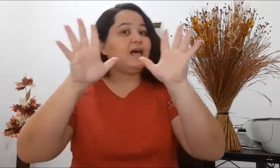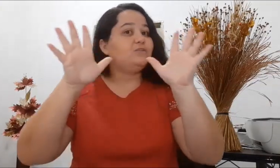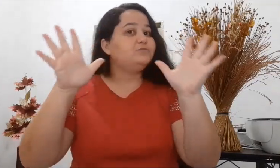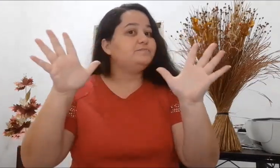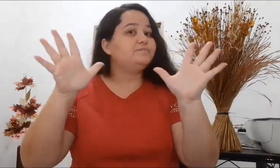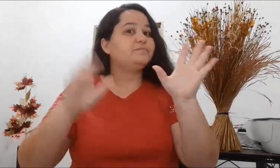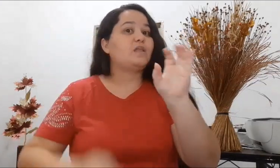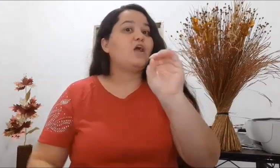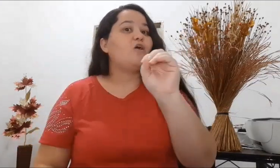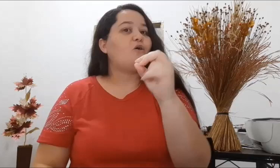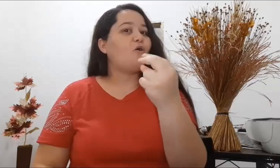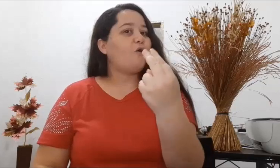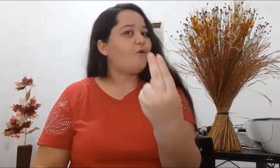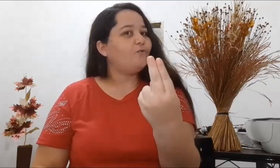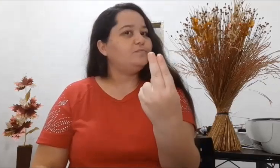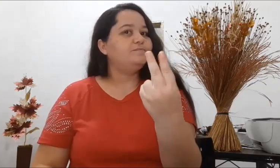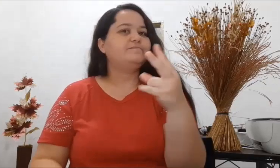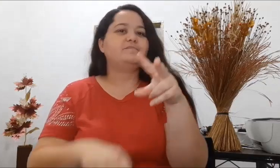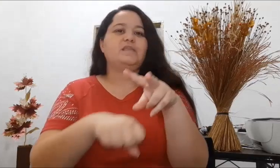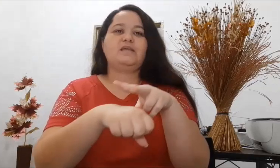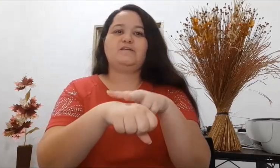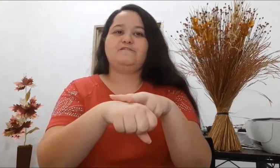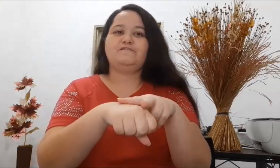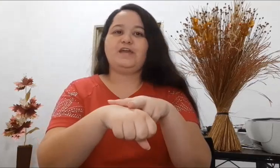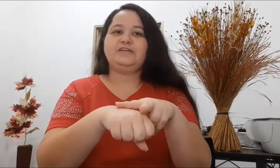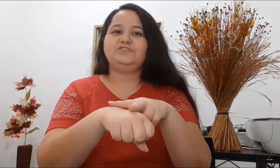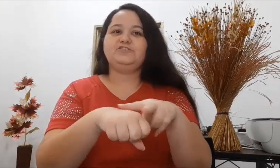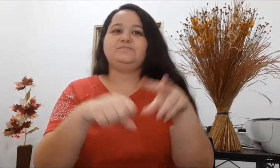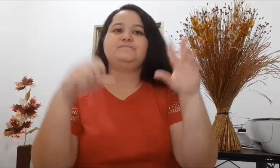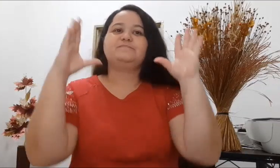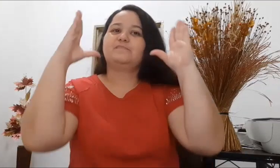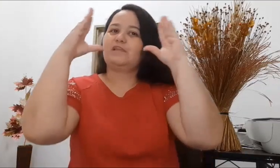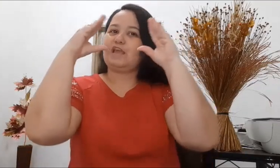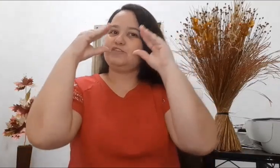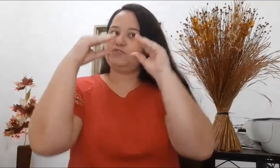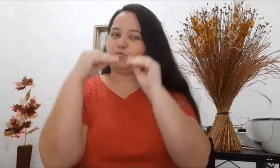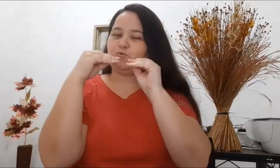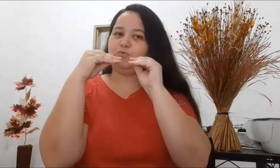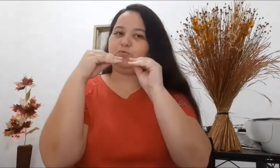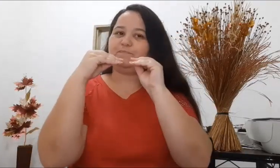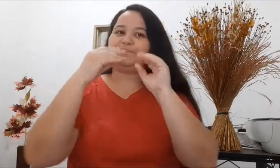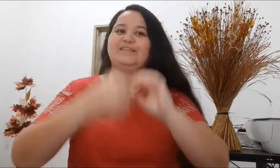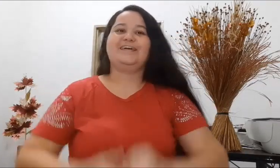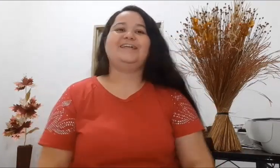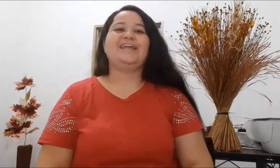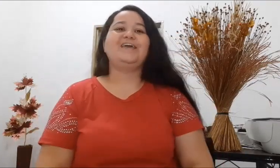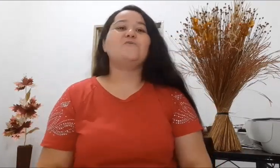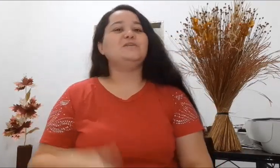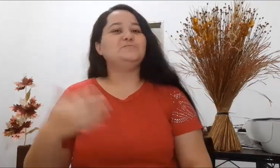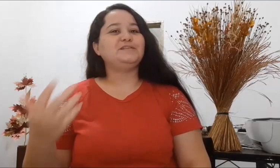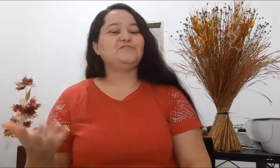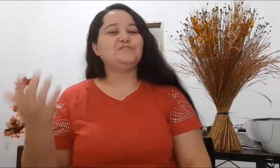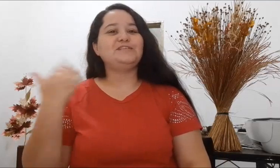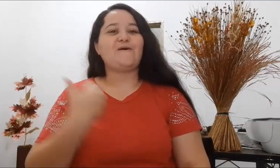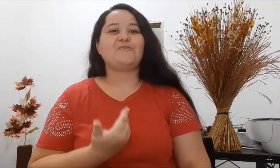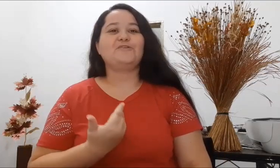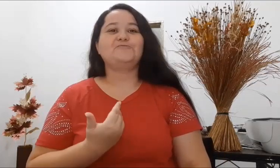claro ou verde escuro? Né? E com a expressão facial. Agora eu não